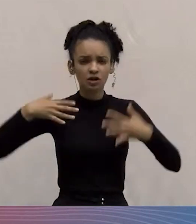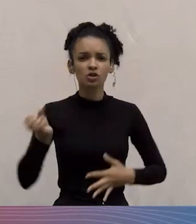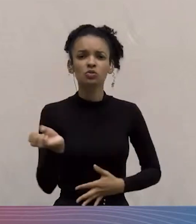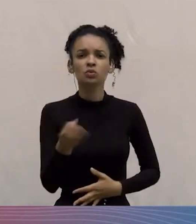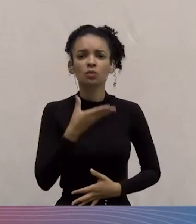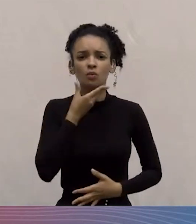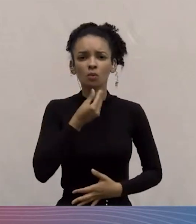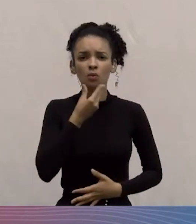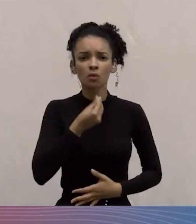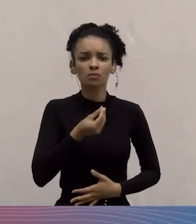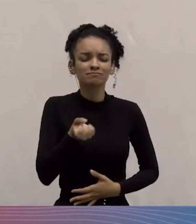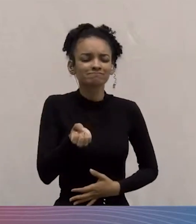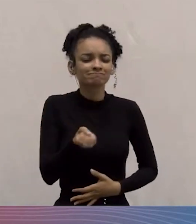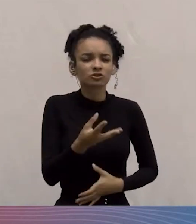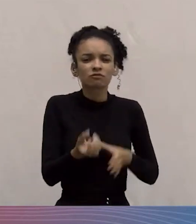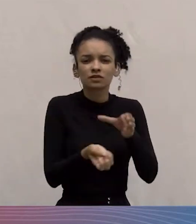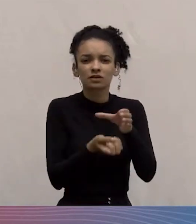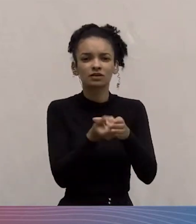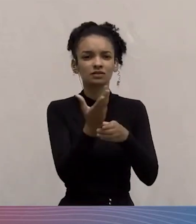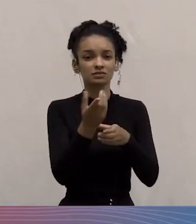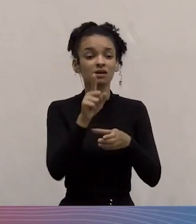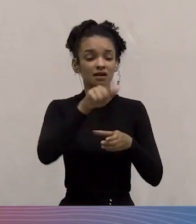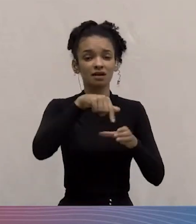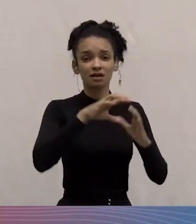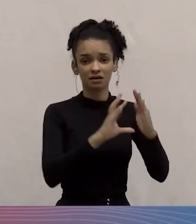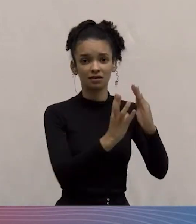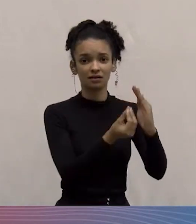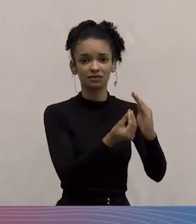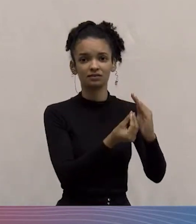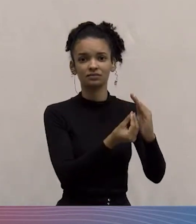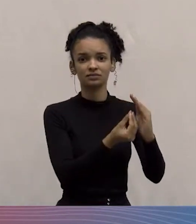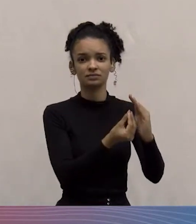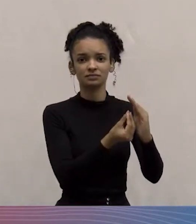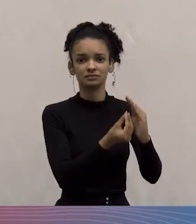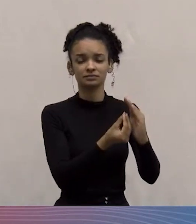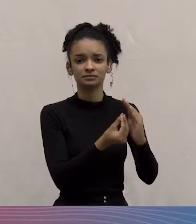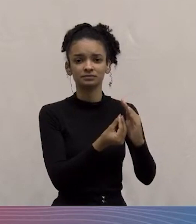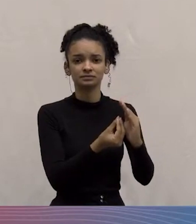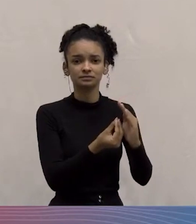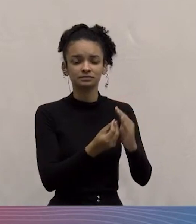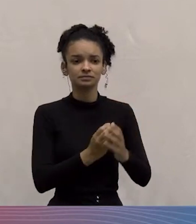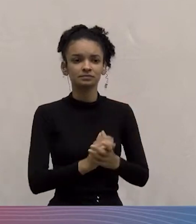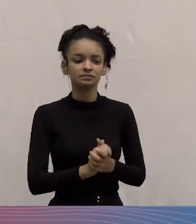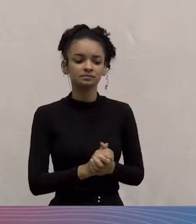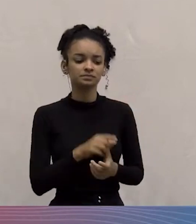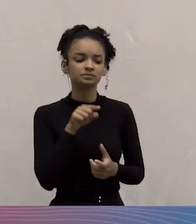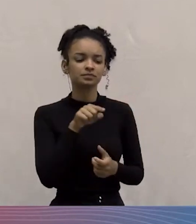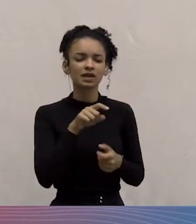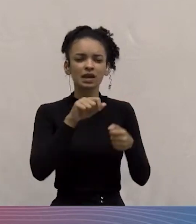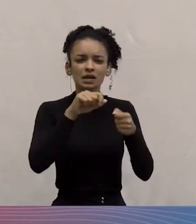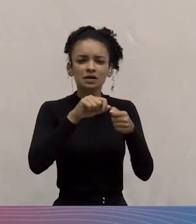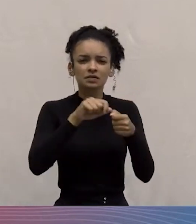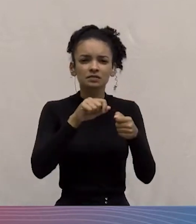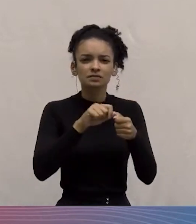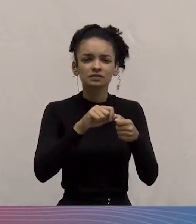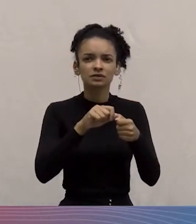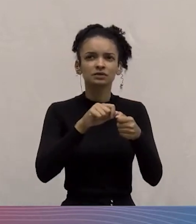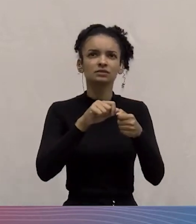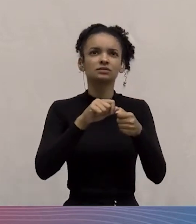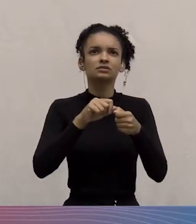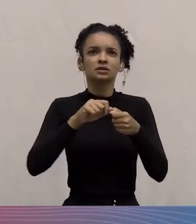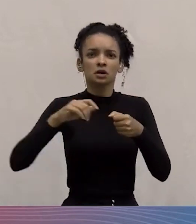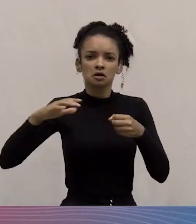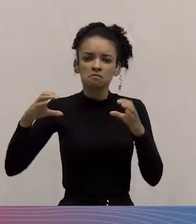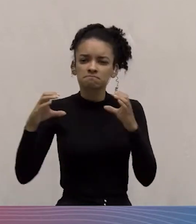igreja. Vos revestistes do novo homem, que se refaz para o pleno conhecimento, segundo a